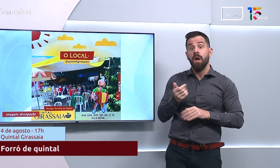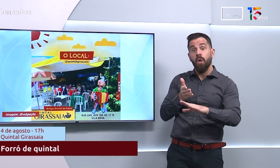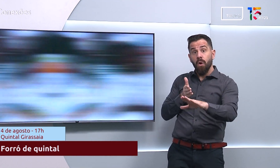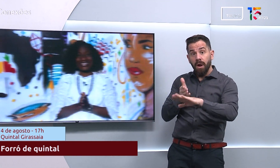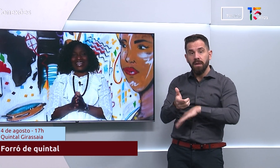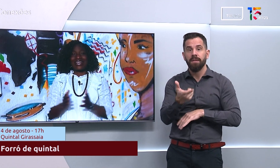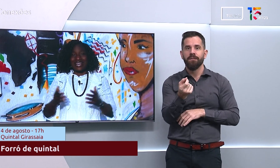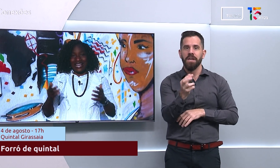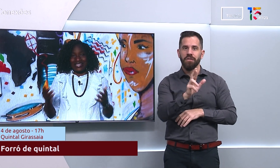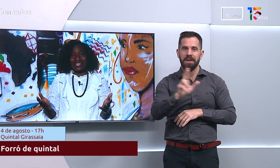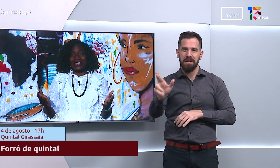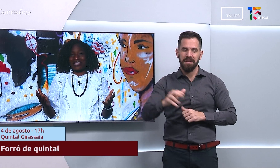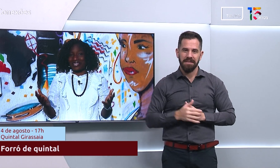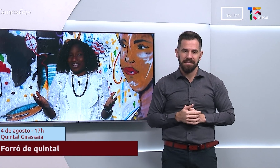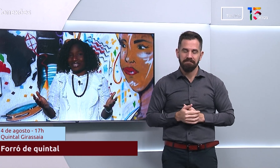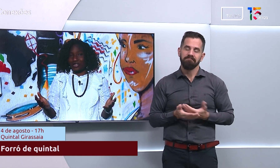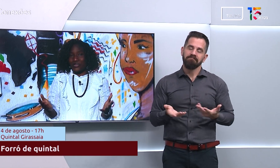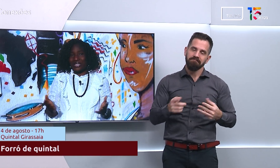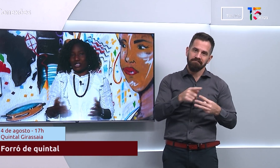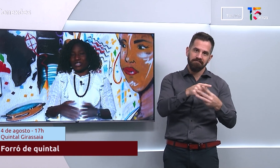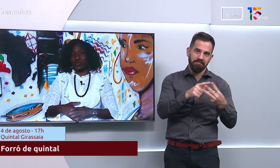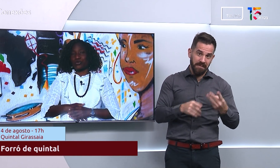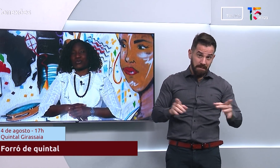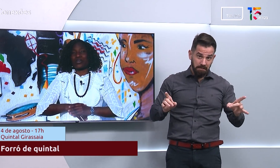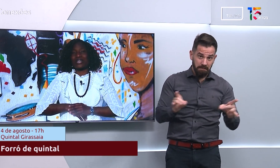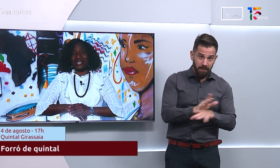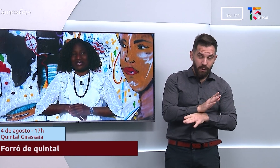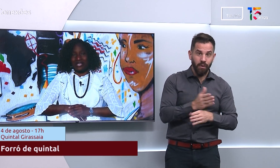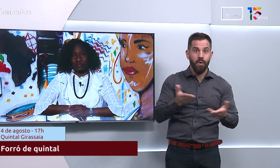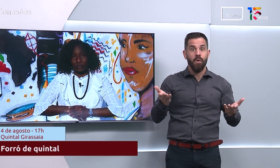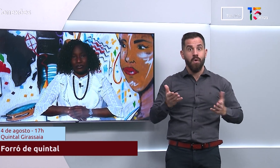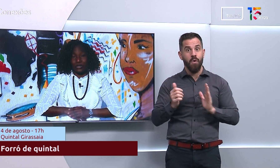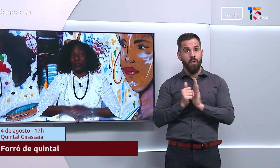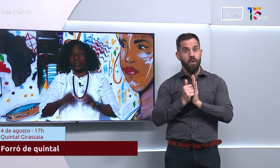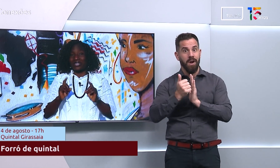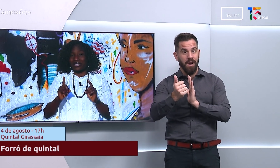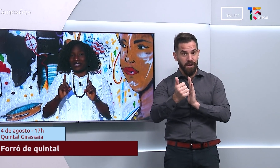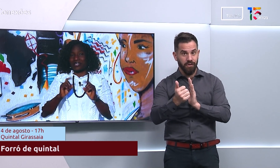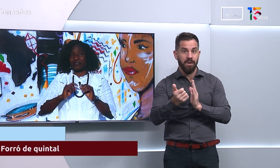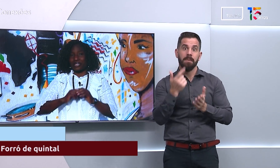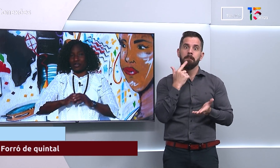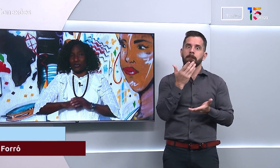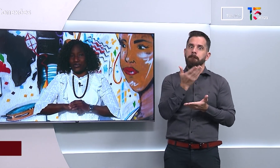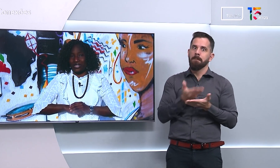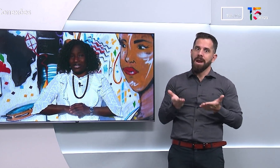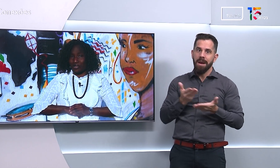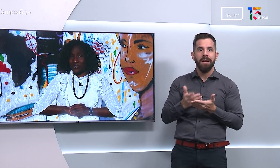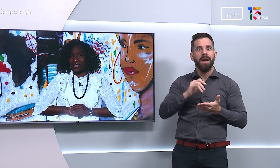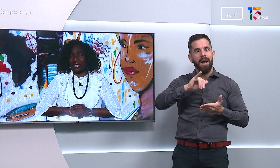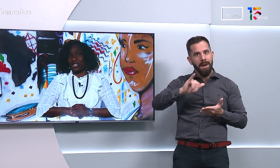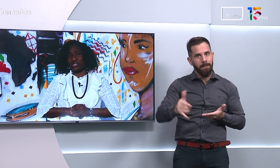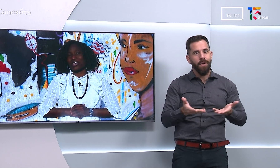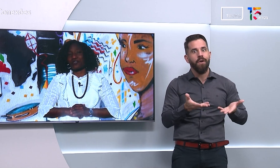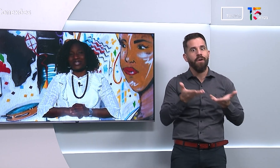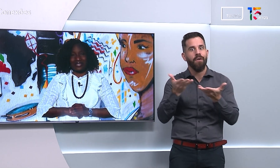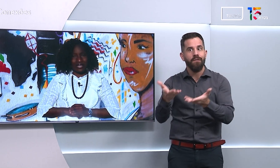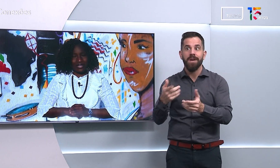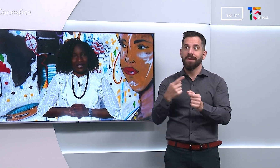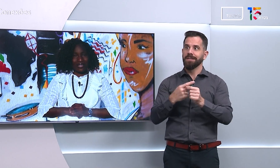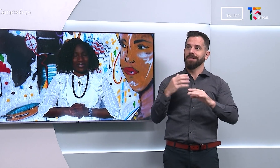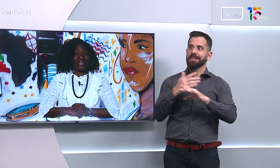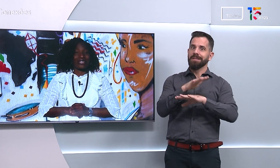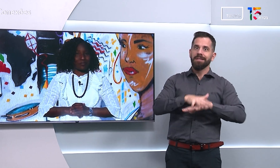R$20. Assim se encerra a nossa agenda cultural acessível. Não perca esses eventos que nossa cidade tem a